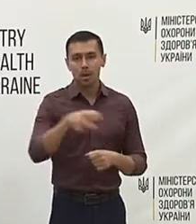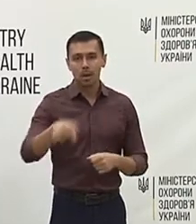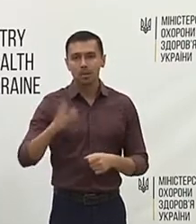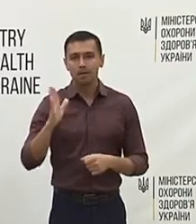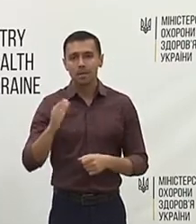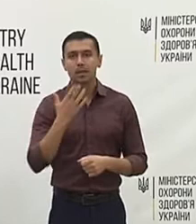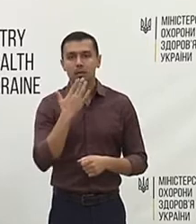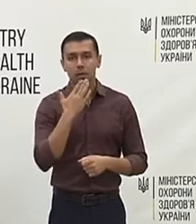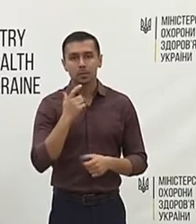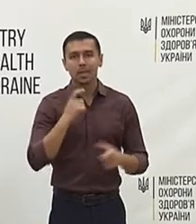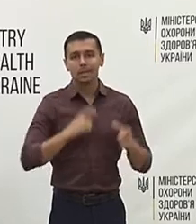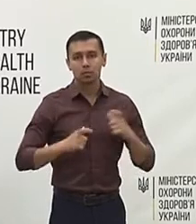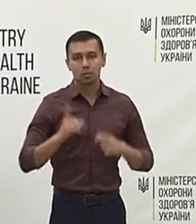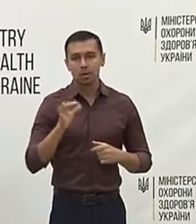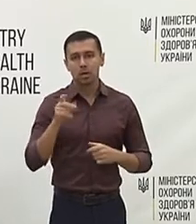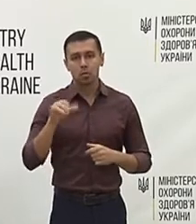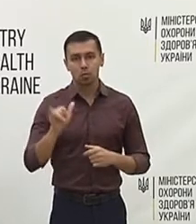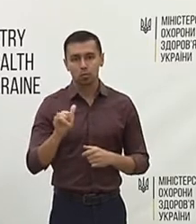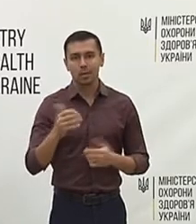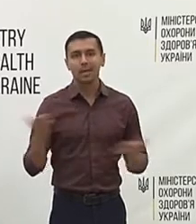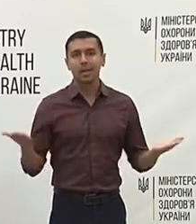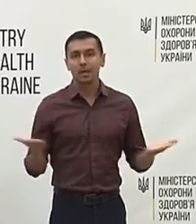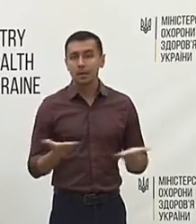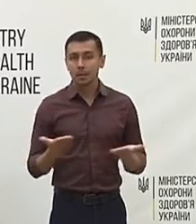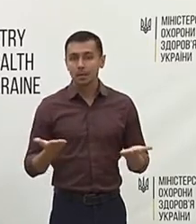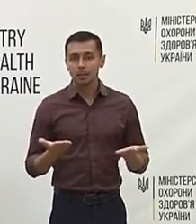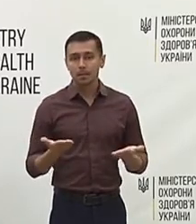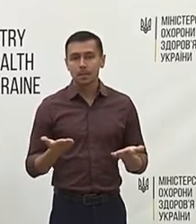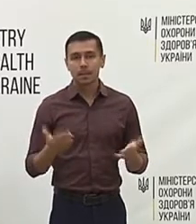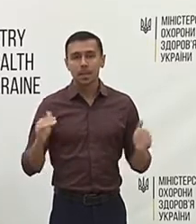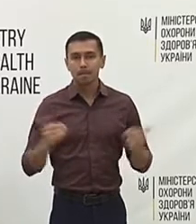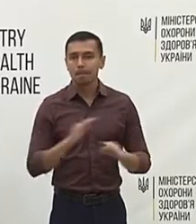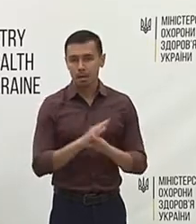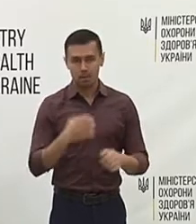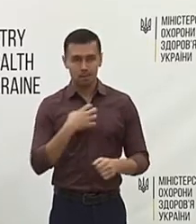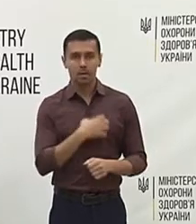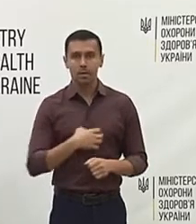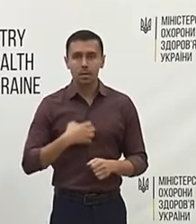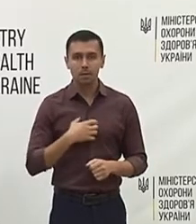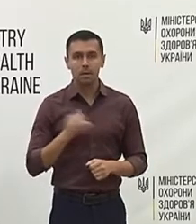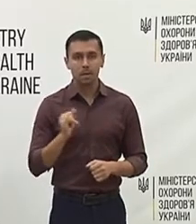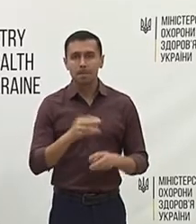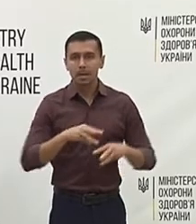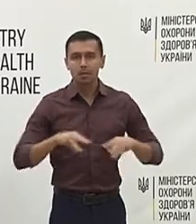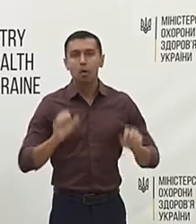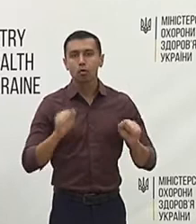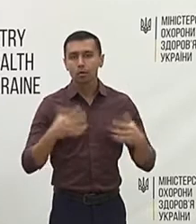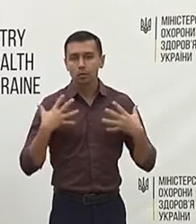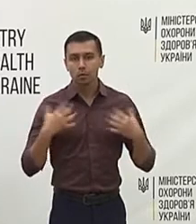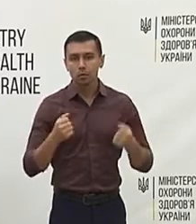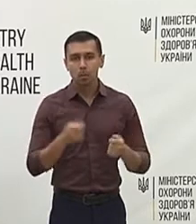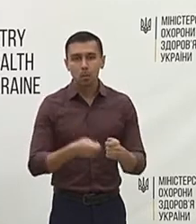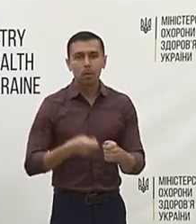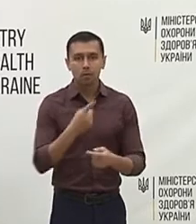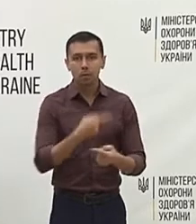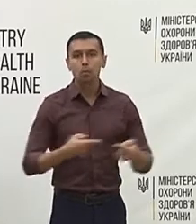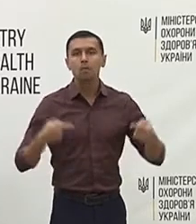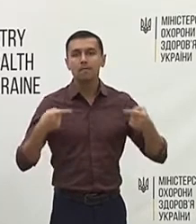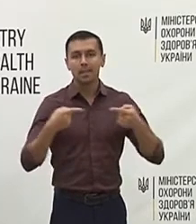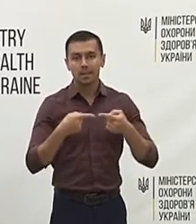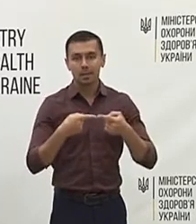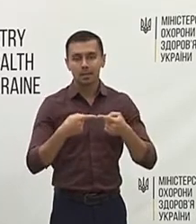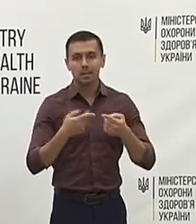в Національному інституті раку, які не менш важливі. І Міністерство охорони здоров'я подало